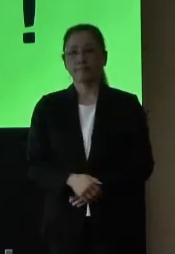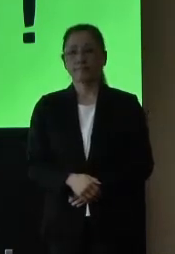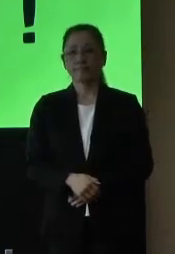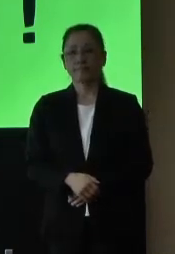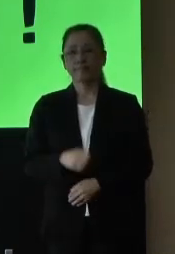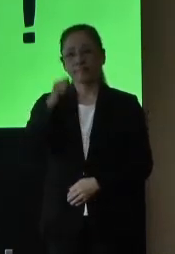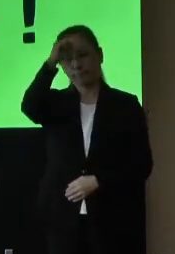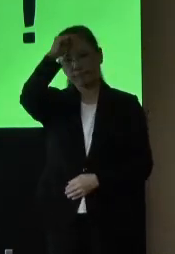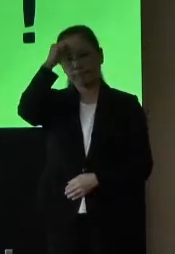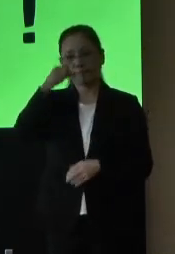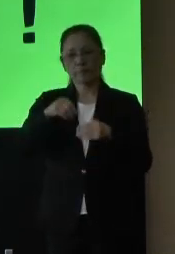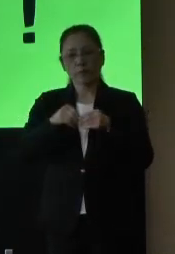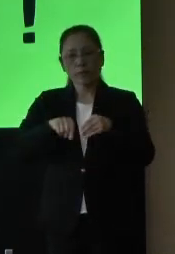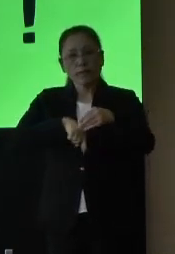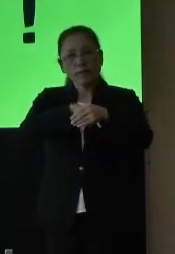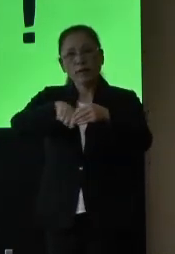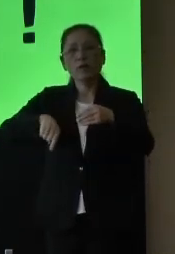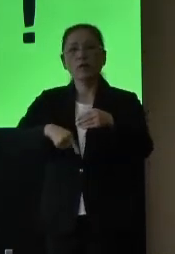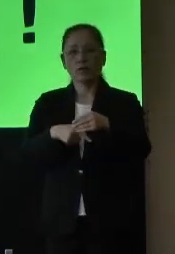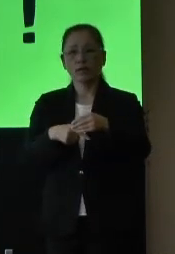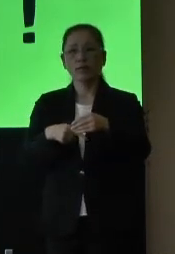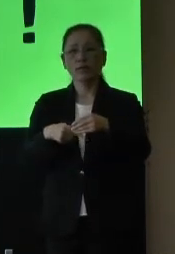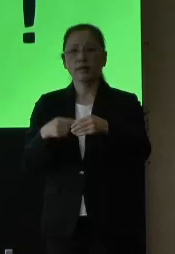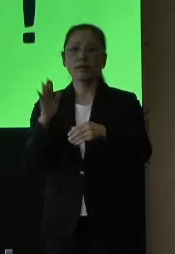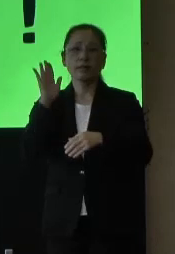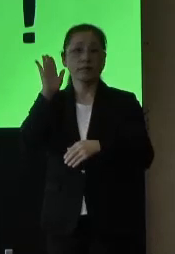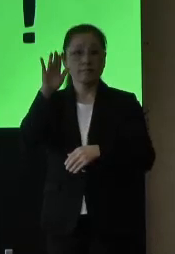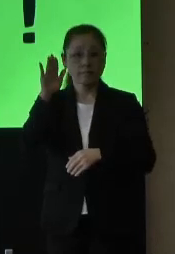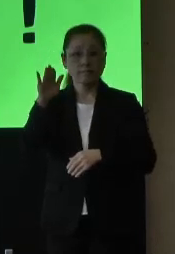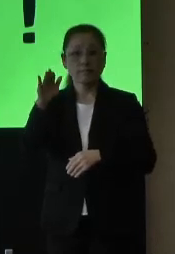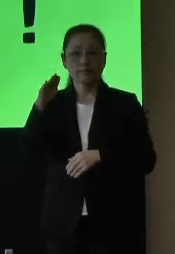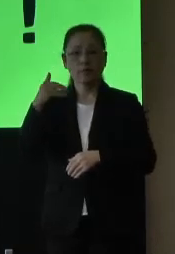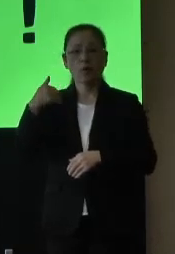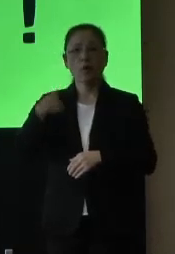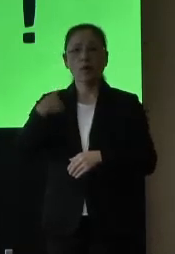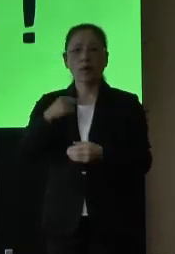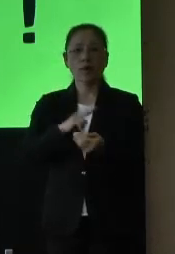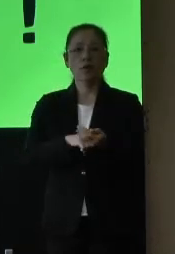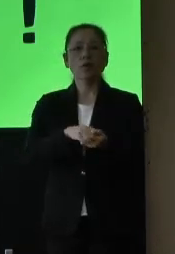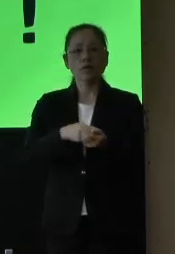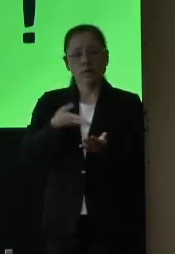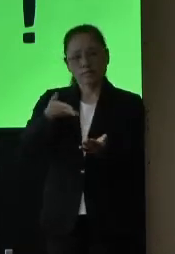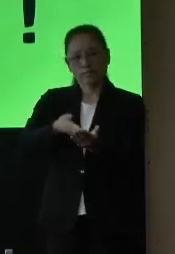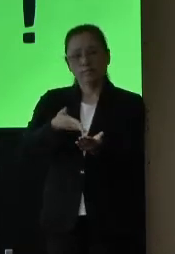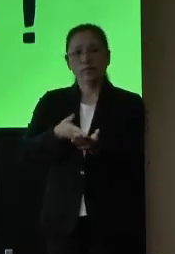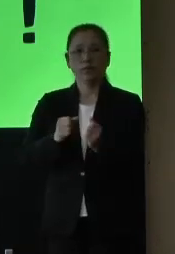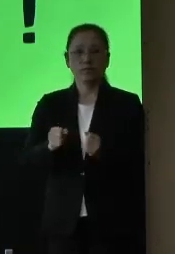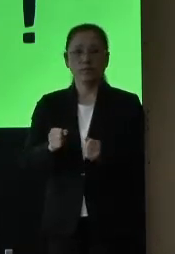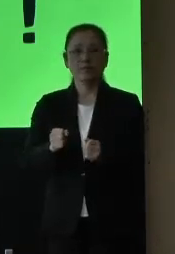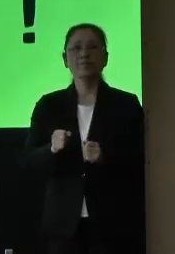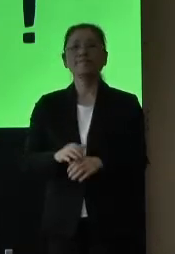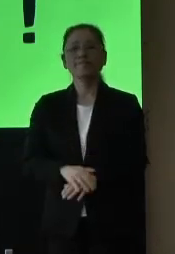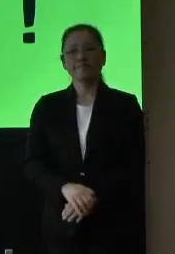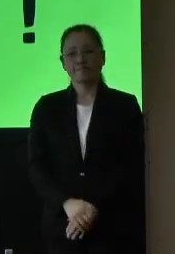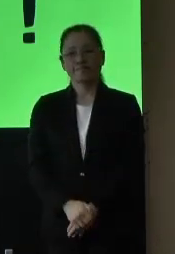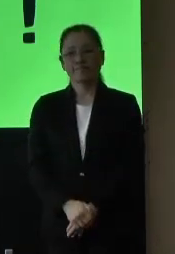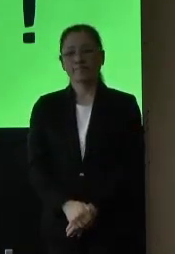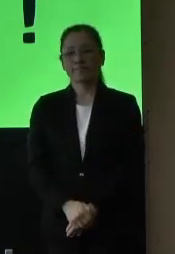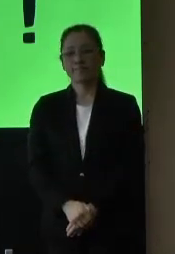患者についての詳細な情報は後ほど保健医療部でブリーフィングさせていただきます。